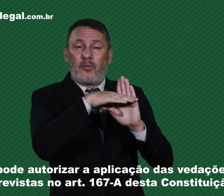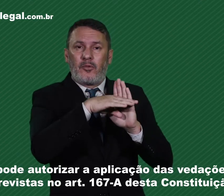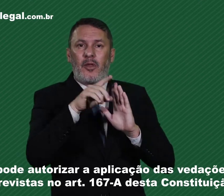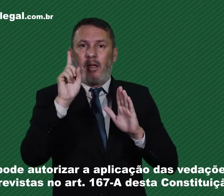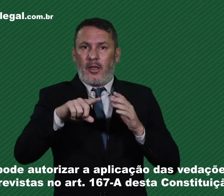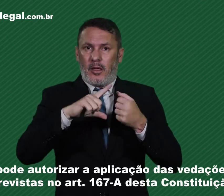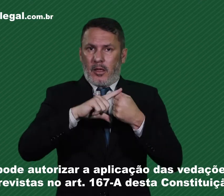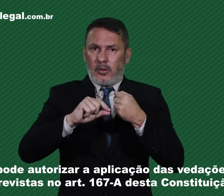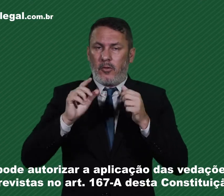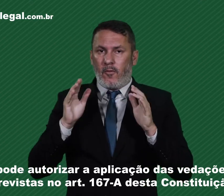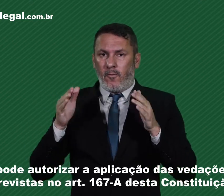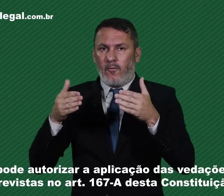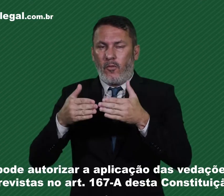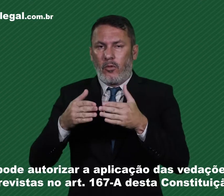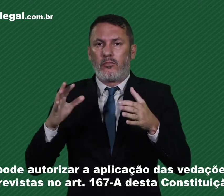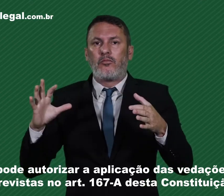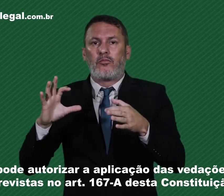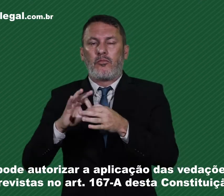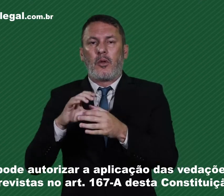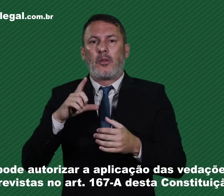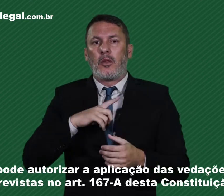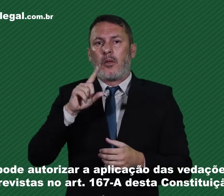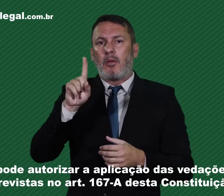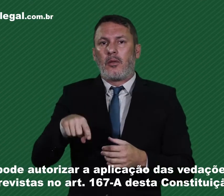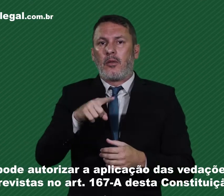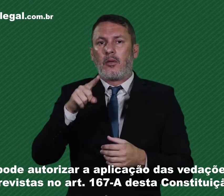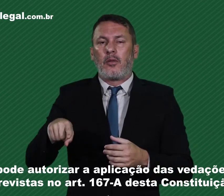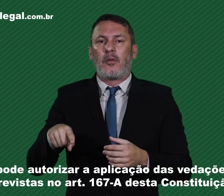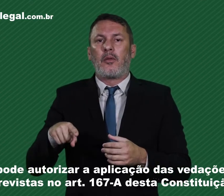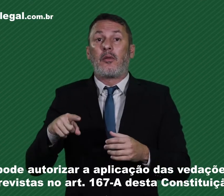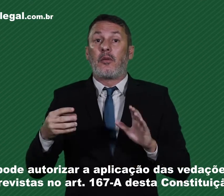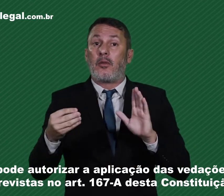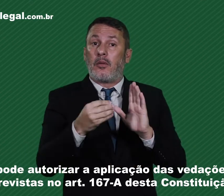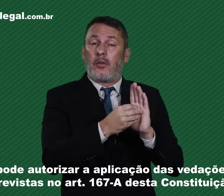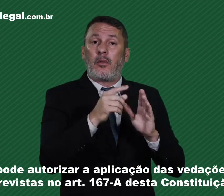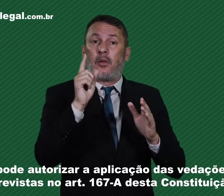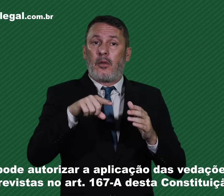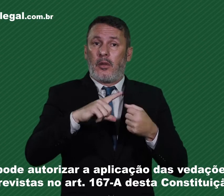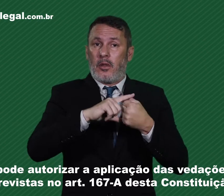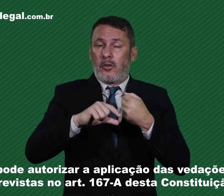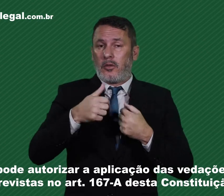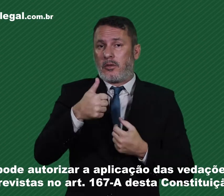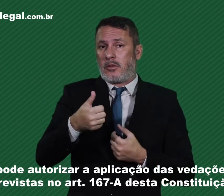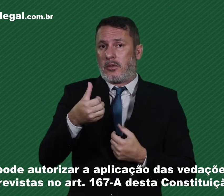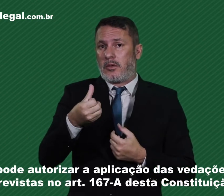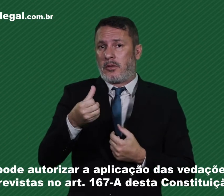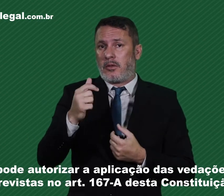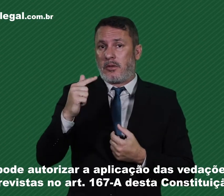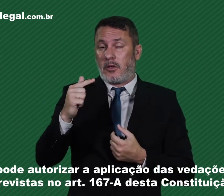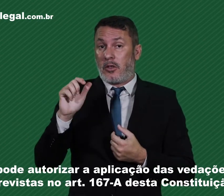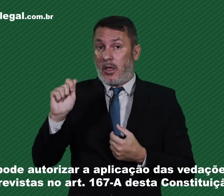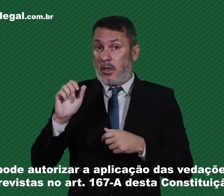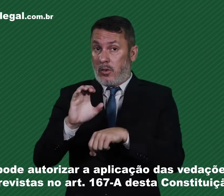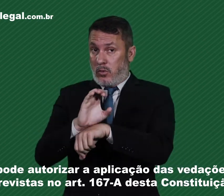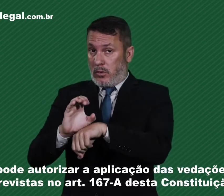autorizar a aplicação das vedações previstas no artigo 167 a desta Constituição